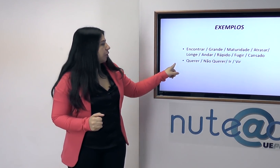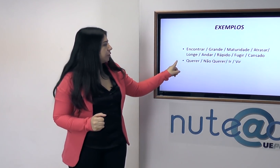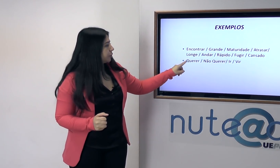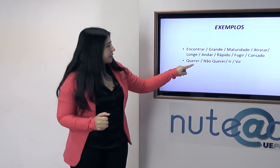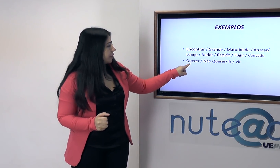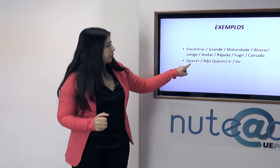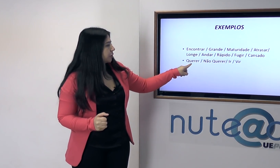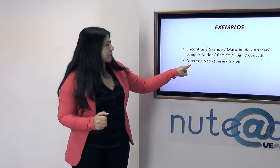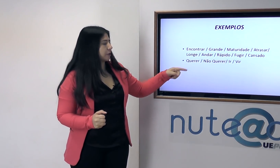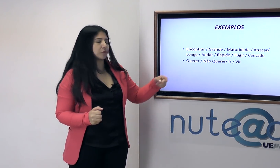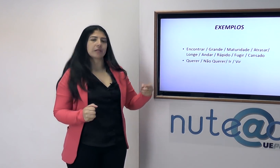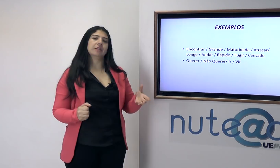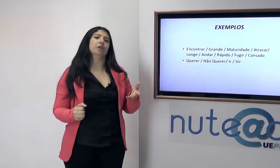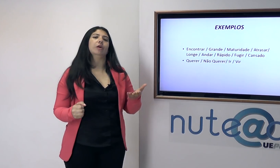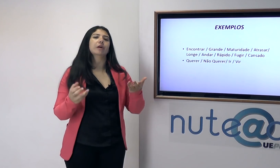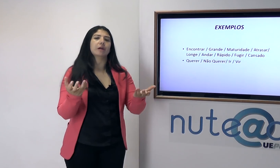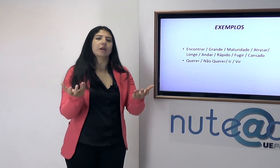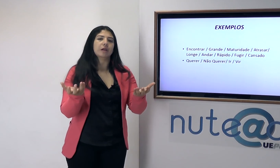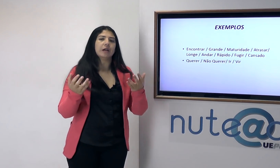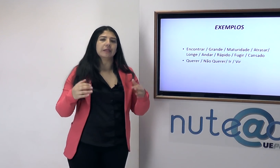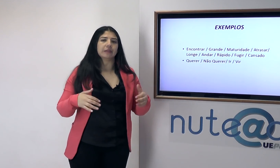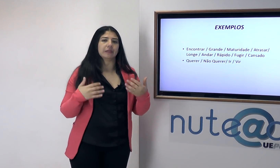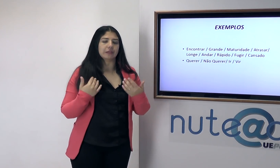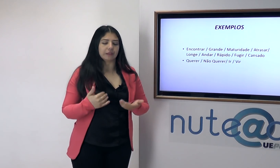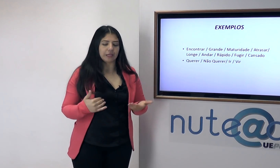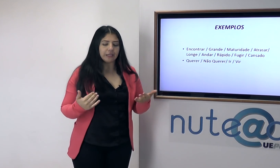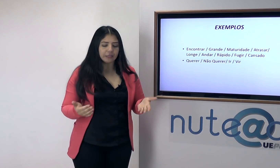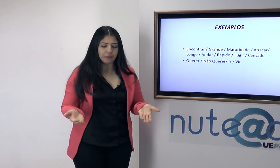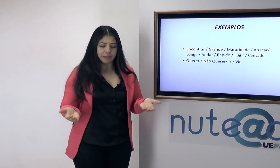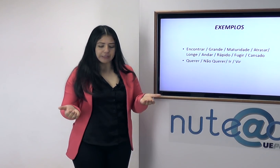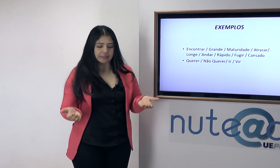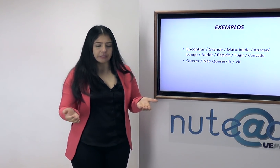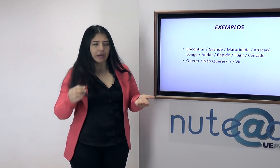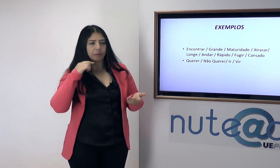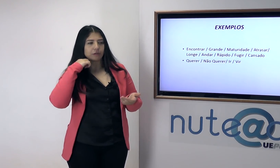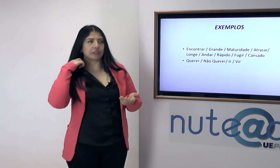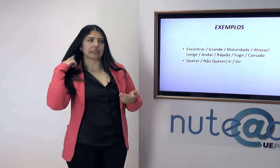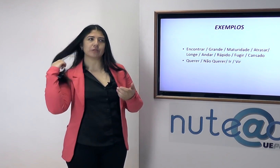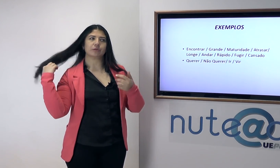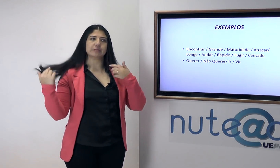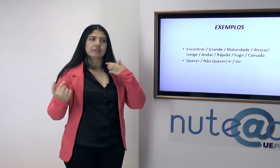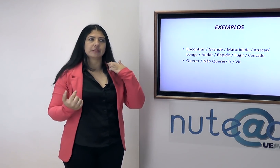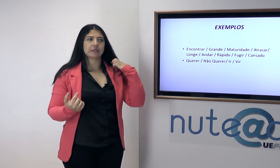Outro exemplo que nós temos aqui, ó. Em libras, assim, a maioria das coisas assim que